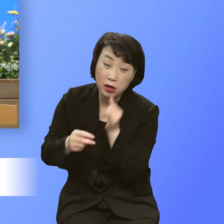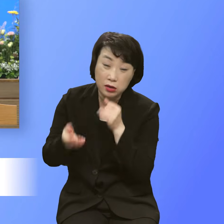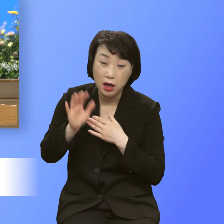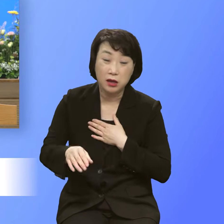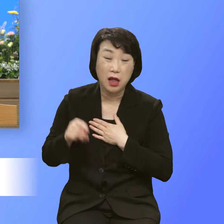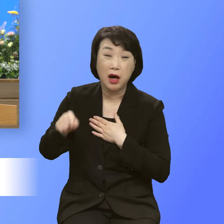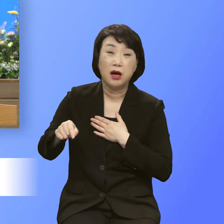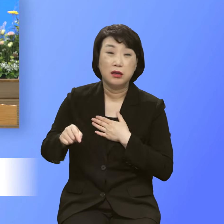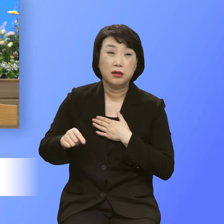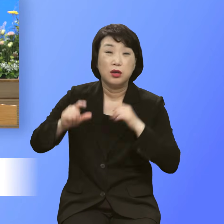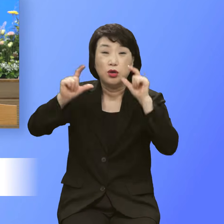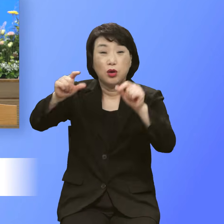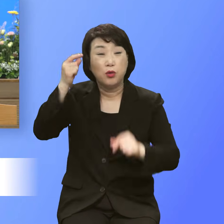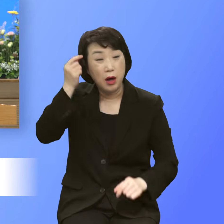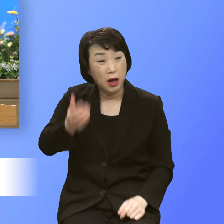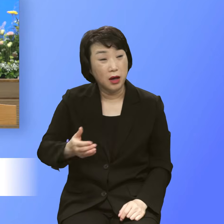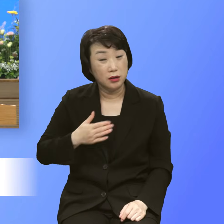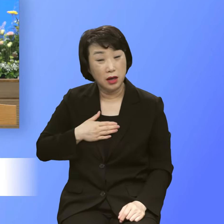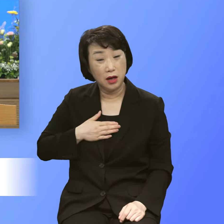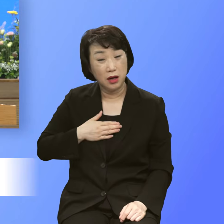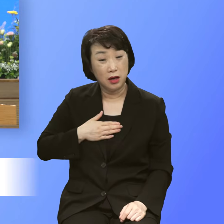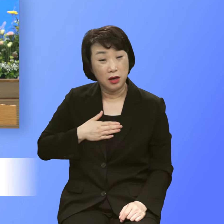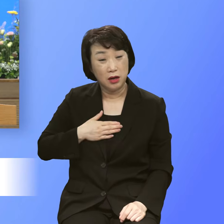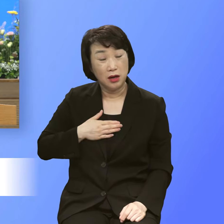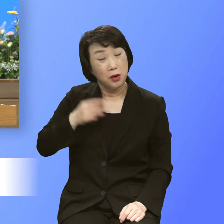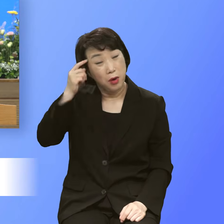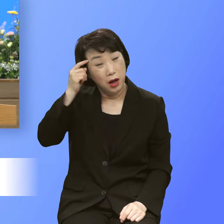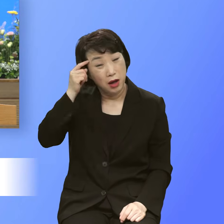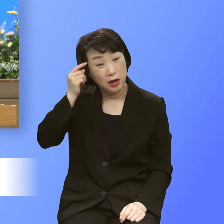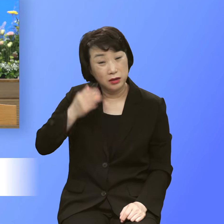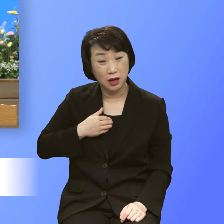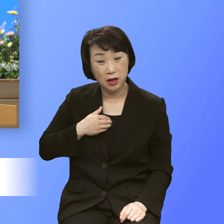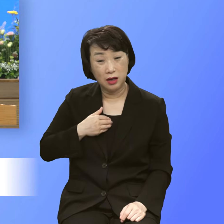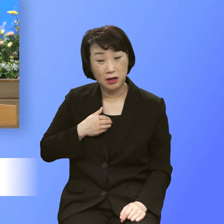걸까? 왜 그럴까? 왜